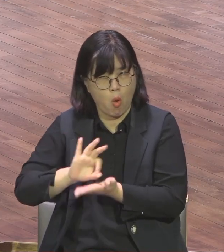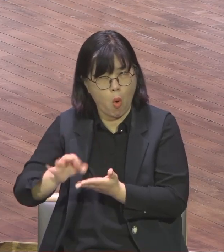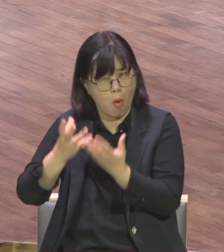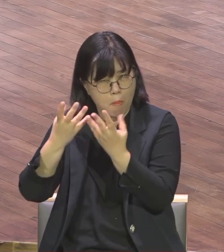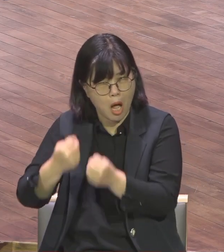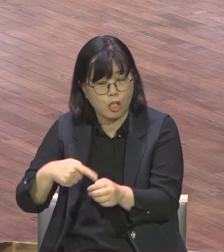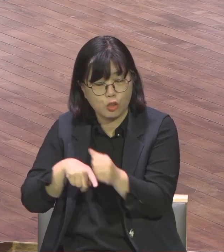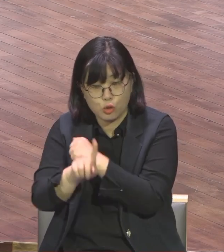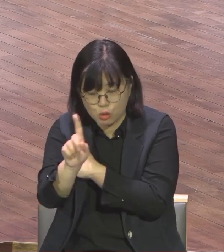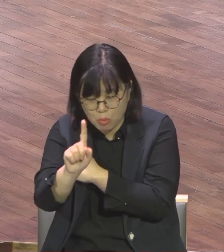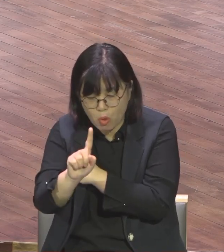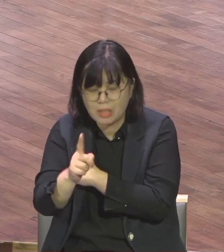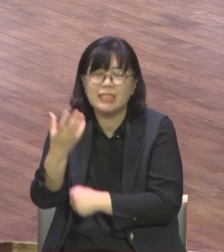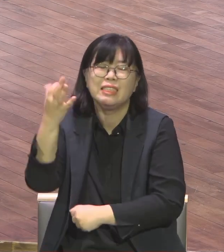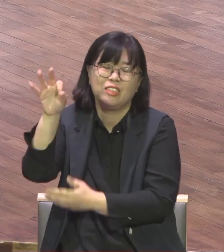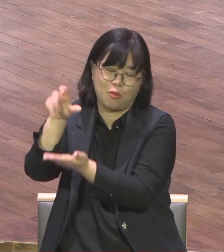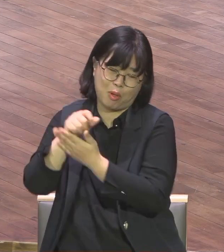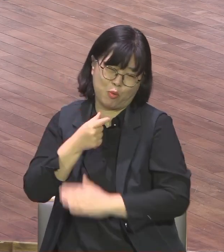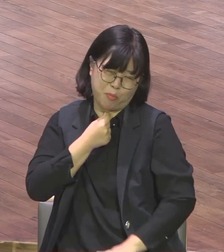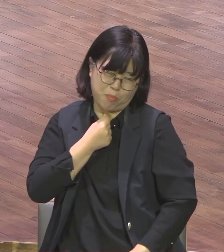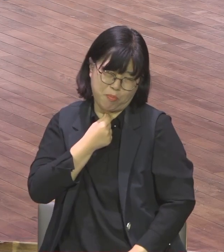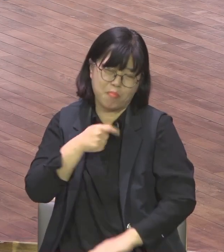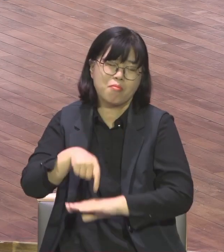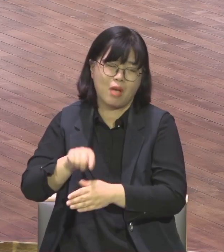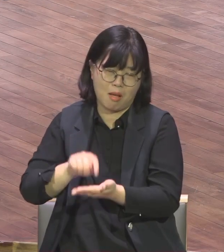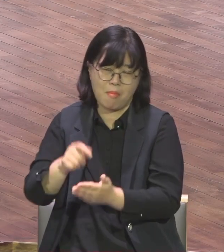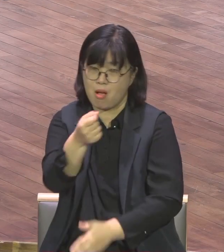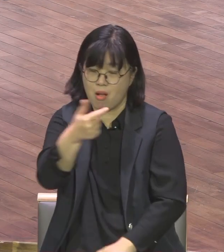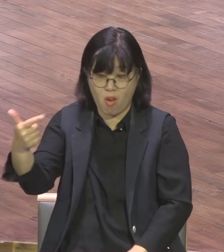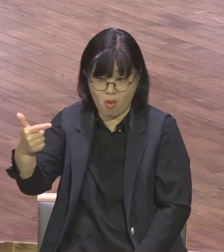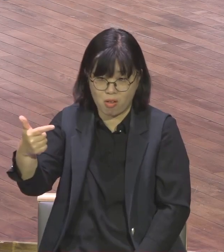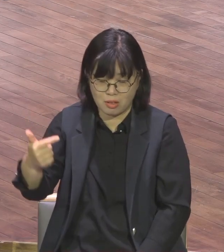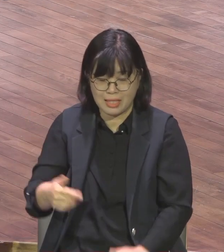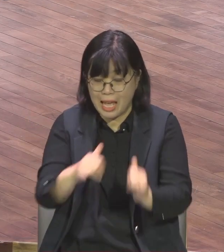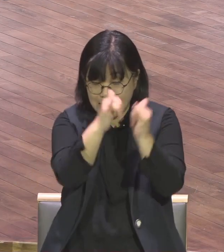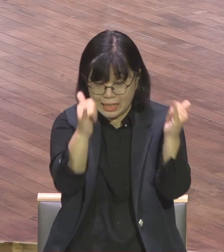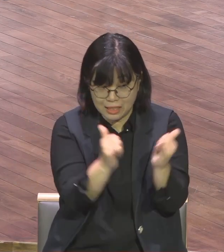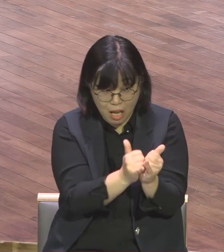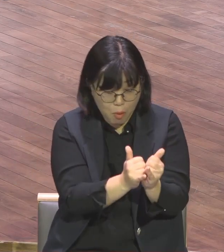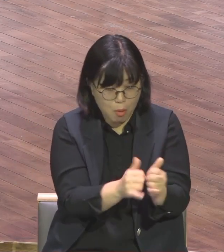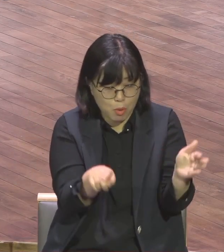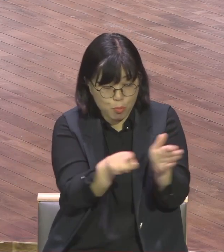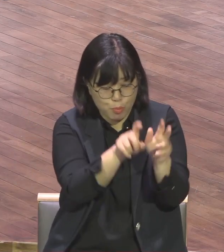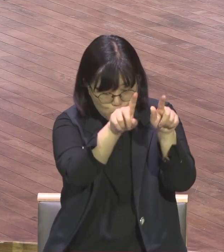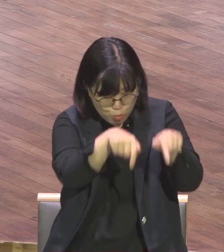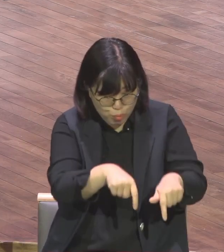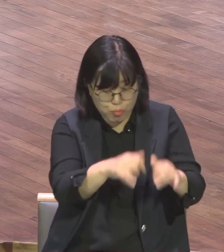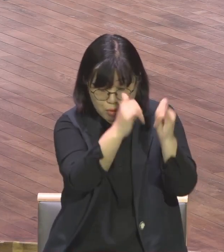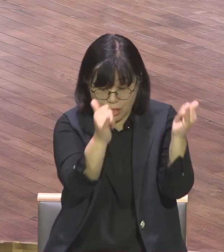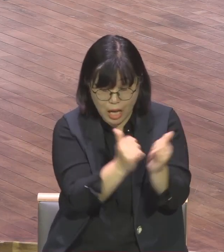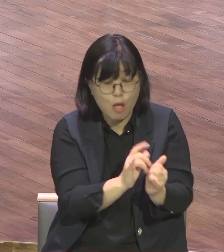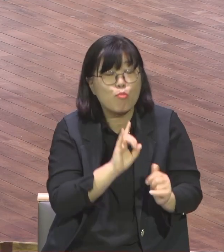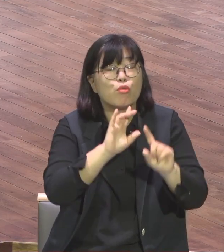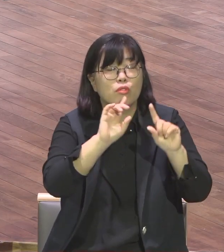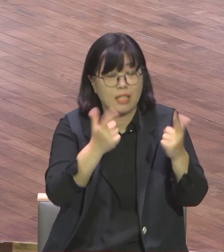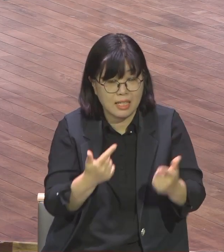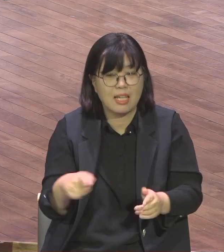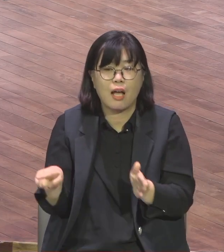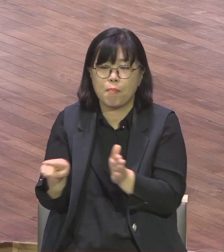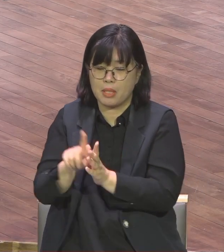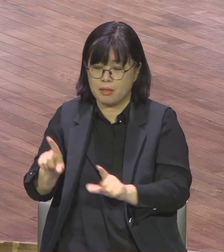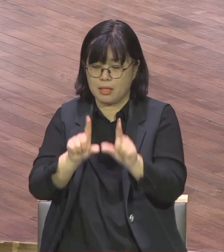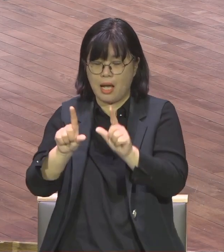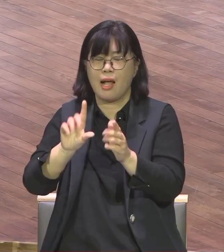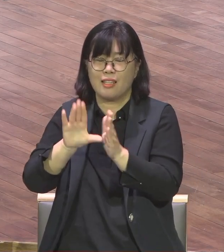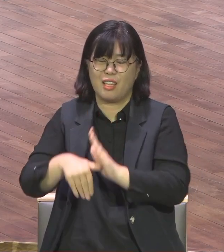속에서도 발생해요. 교회 안에서도 발생한단 말이에요. 오늘 본문이 뭐예요? 그 내용을 담고 있는 대표적인 본문입니다.